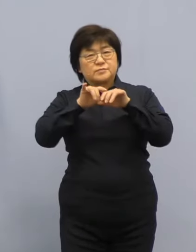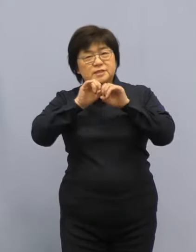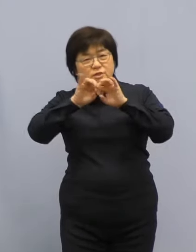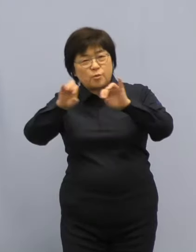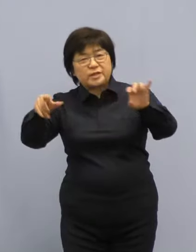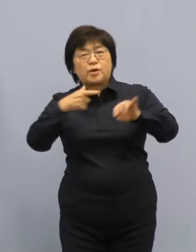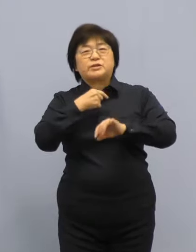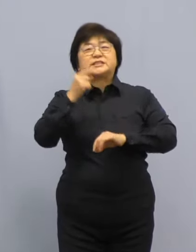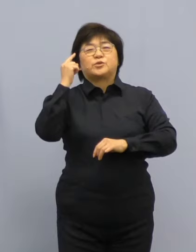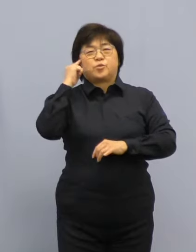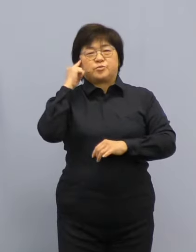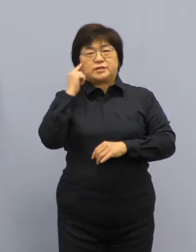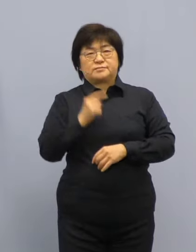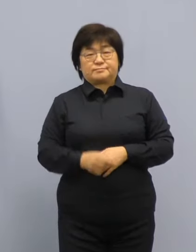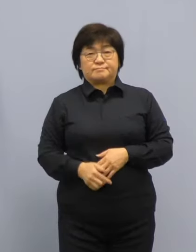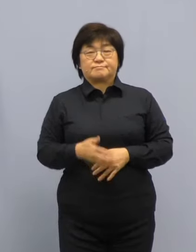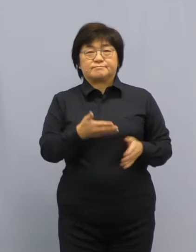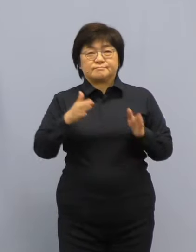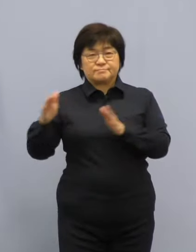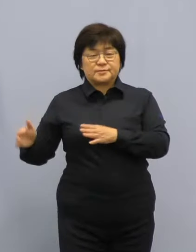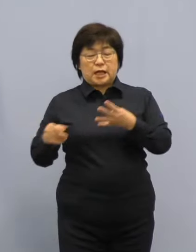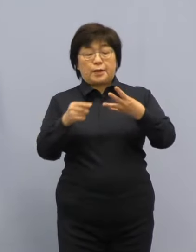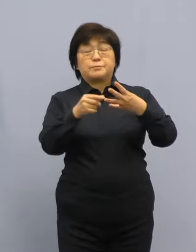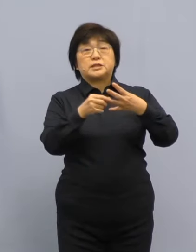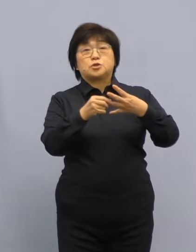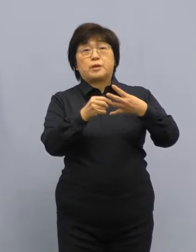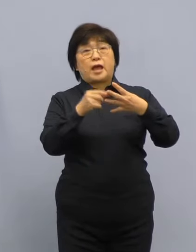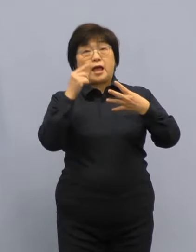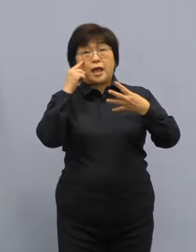。そして3つ目、